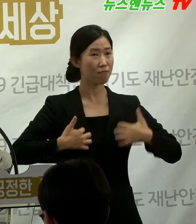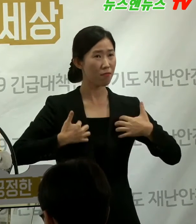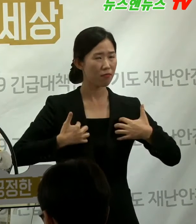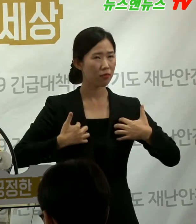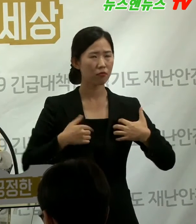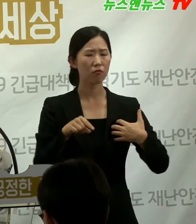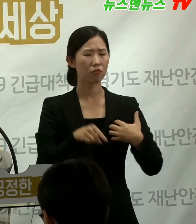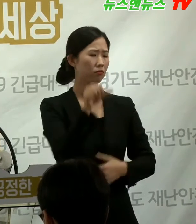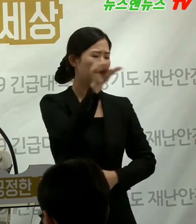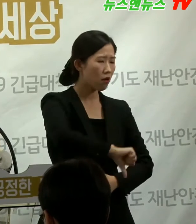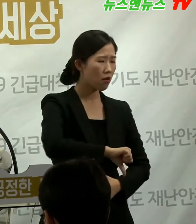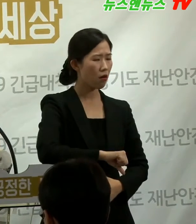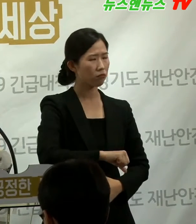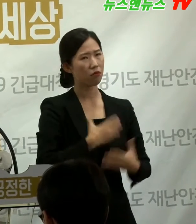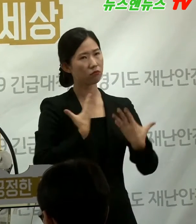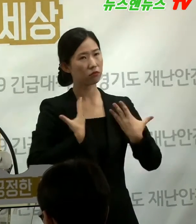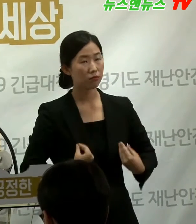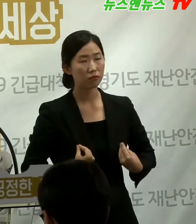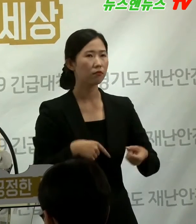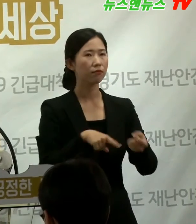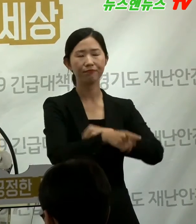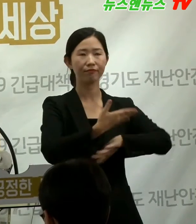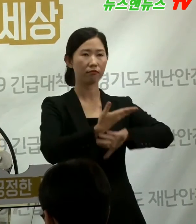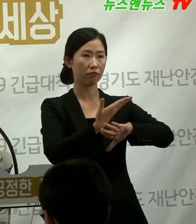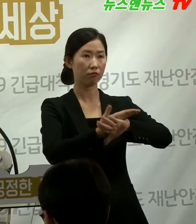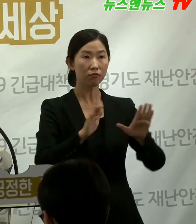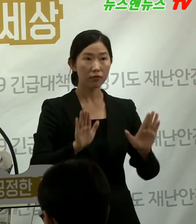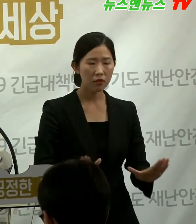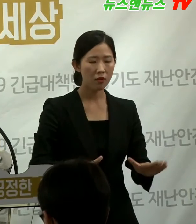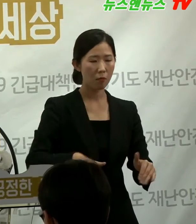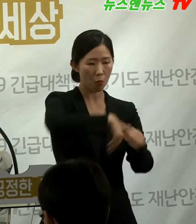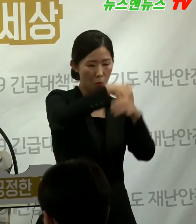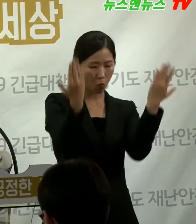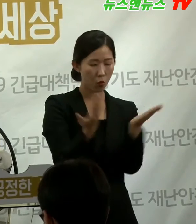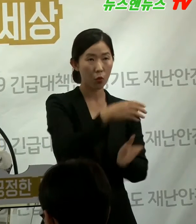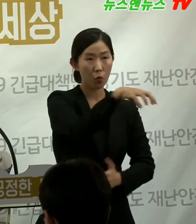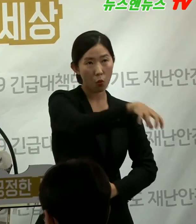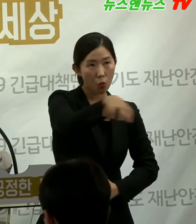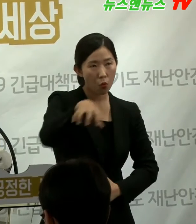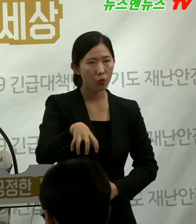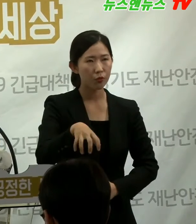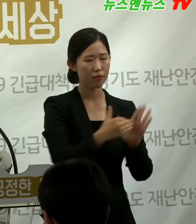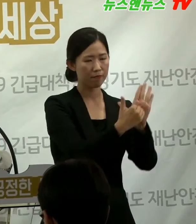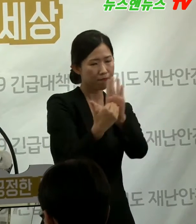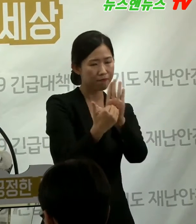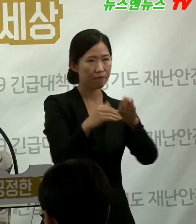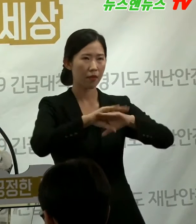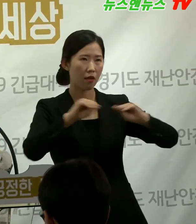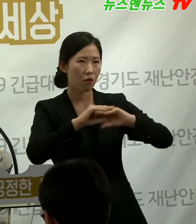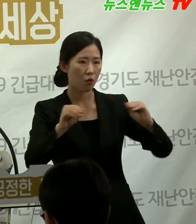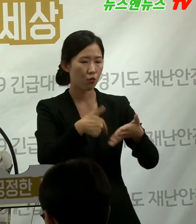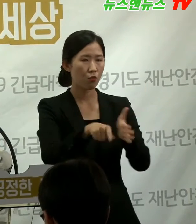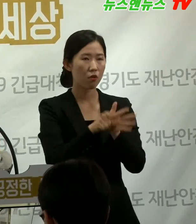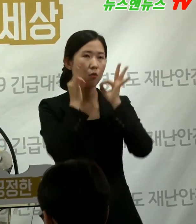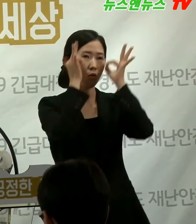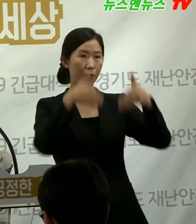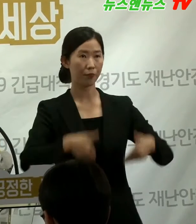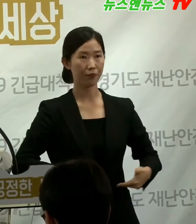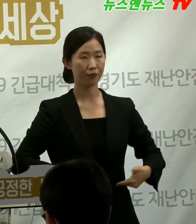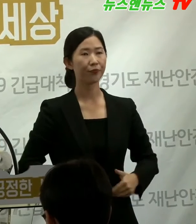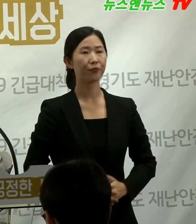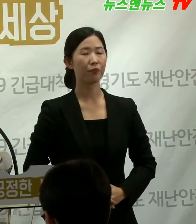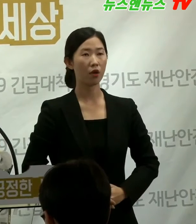아닙니다. 이제는 끊임없이 모든 영역에서 대처하고 대비해야 합니다. 이를 위해서